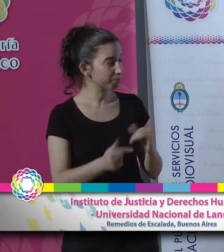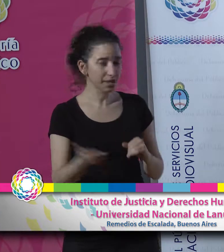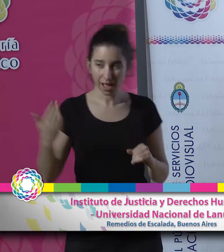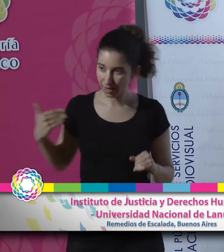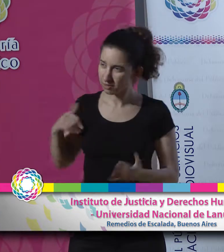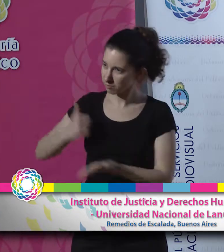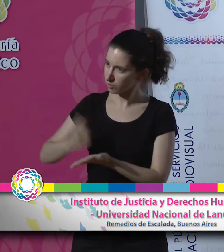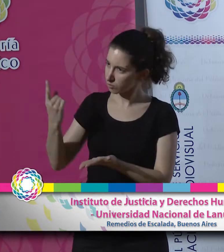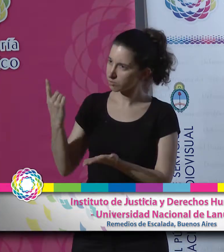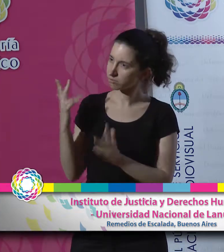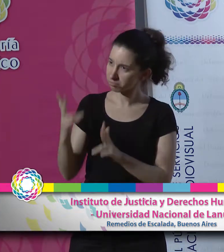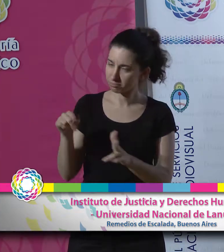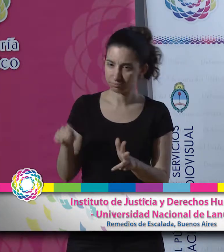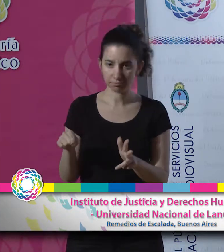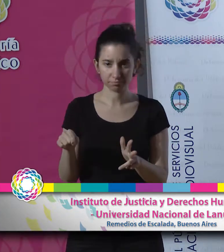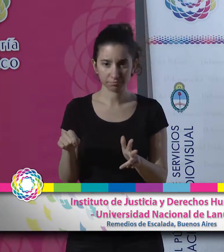planteo también